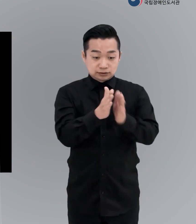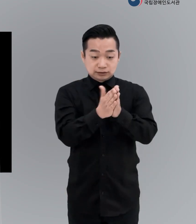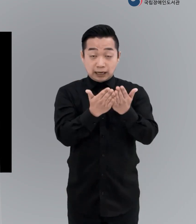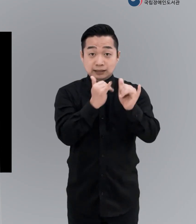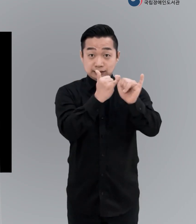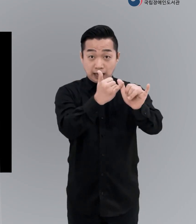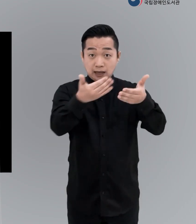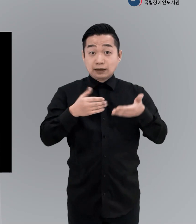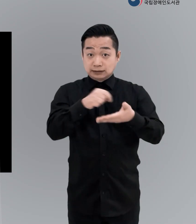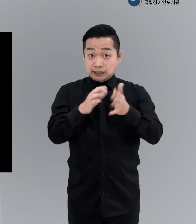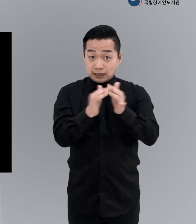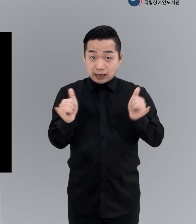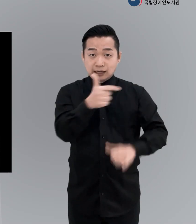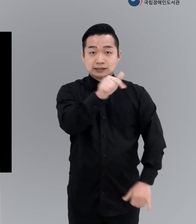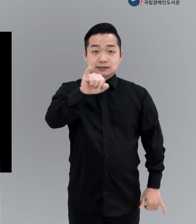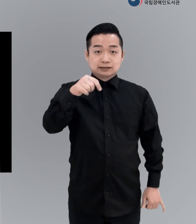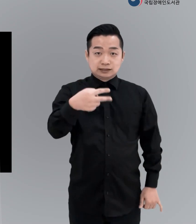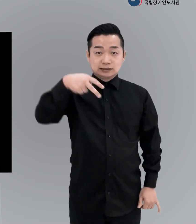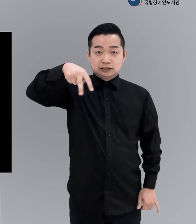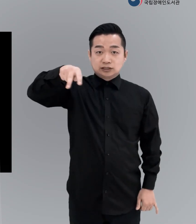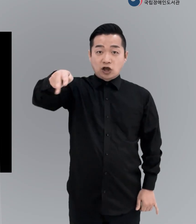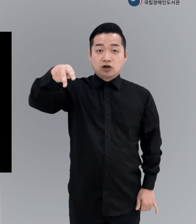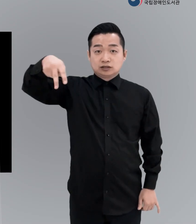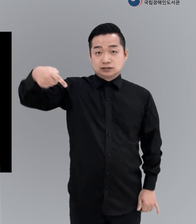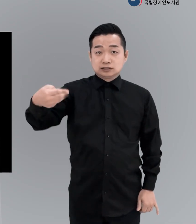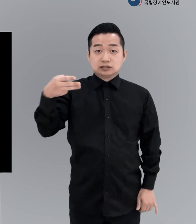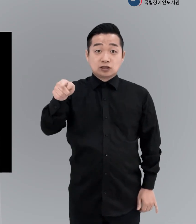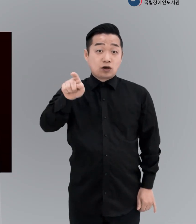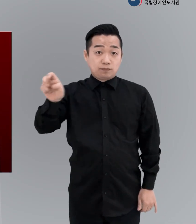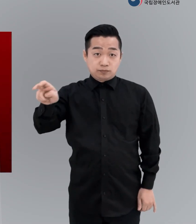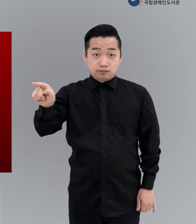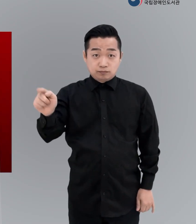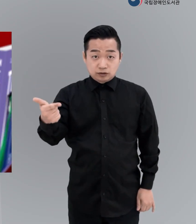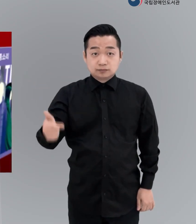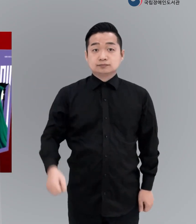전미 도서상 수상 작가 닐 셔스터먼.